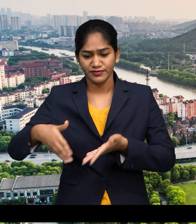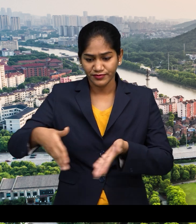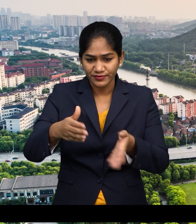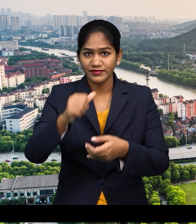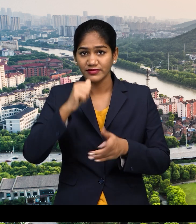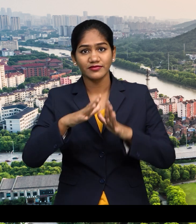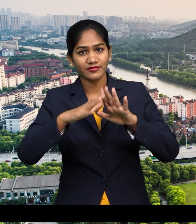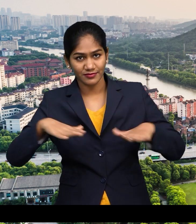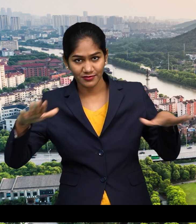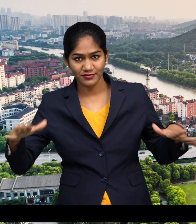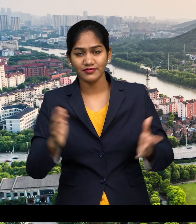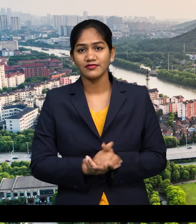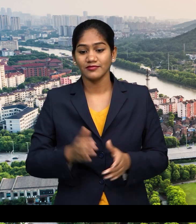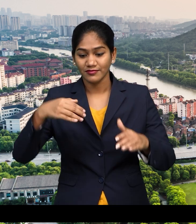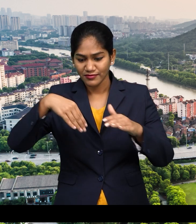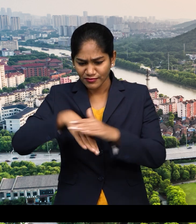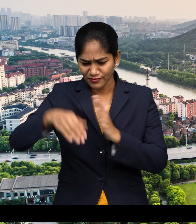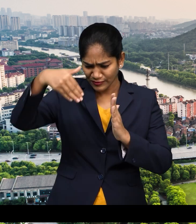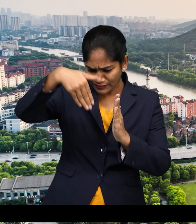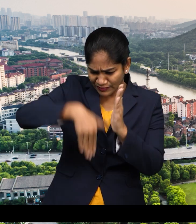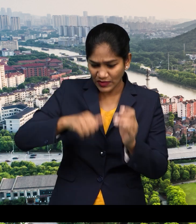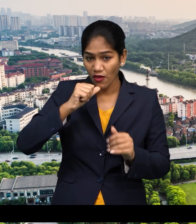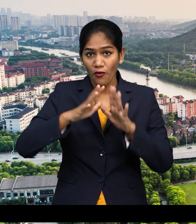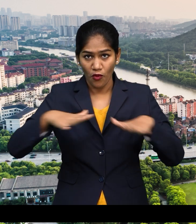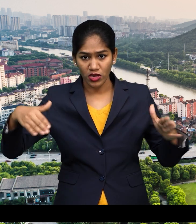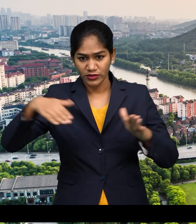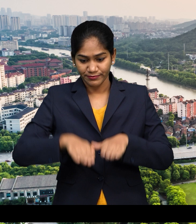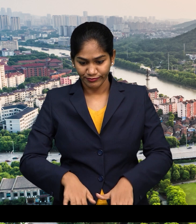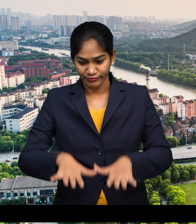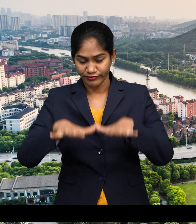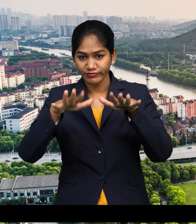నదులు, భూగర్భ నీరు, నేలల రకాలు,